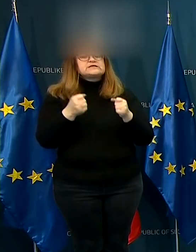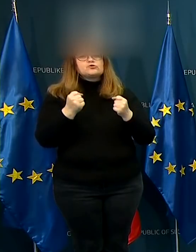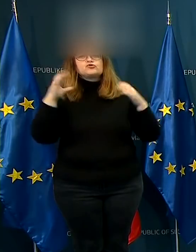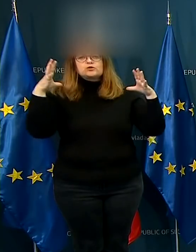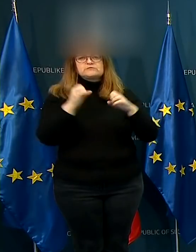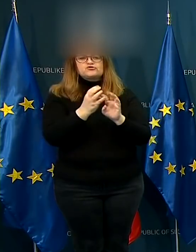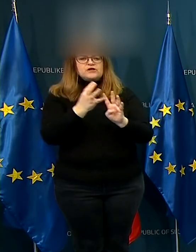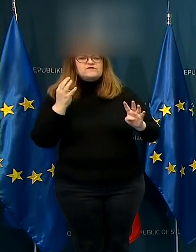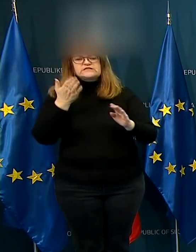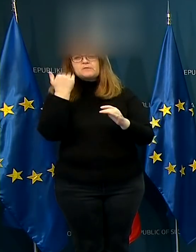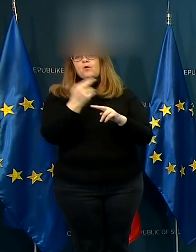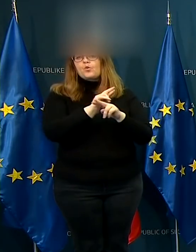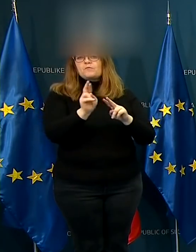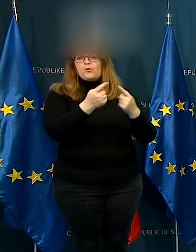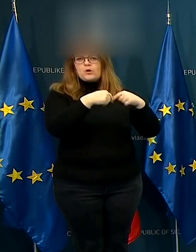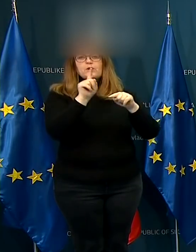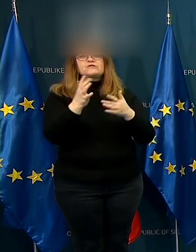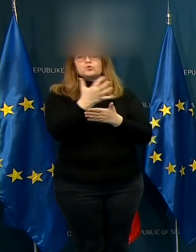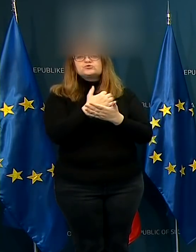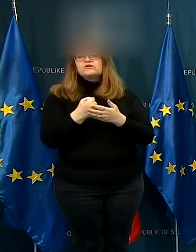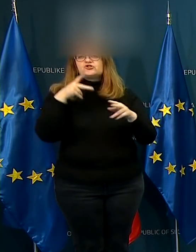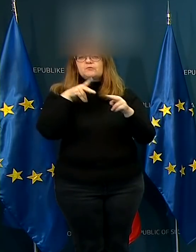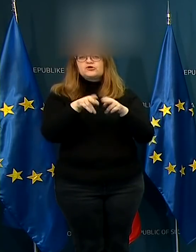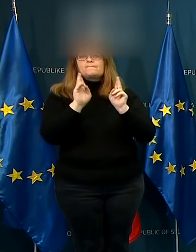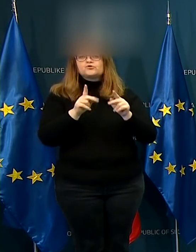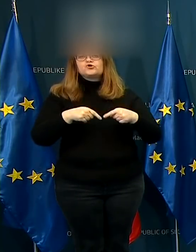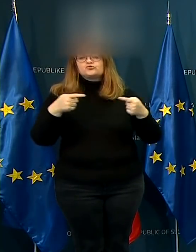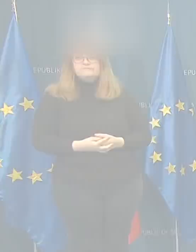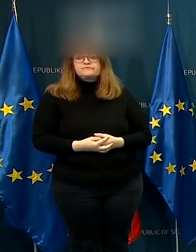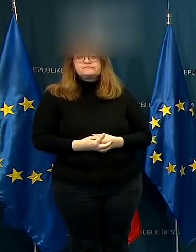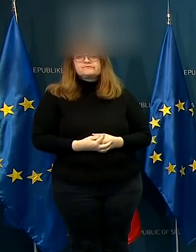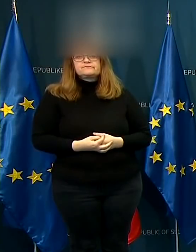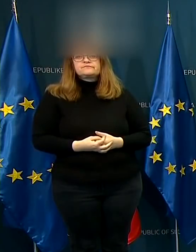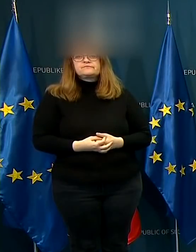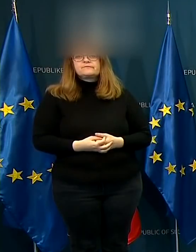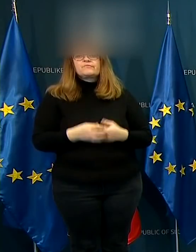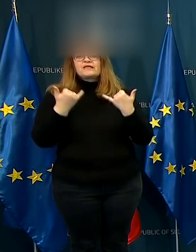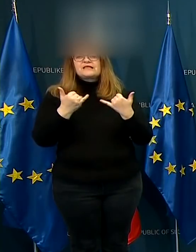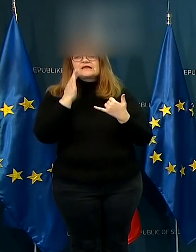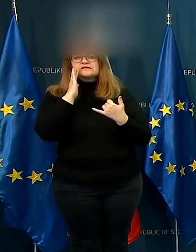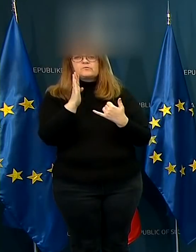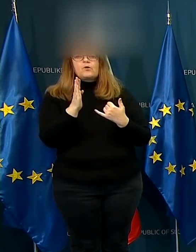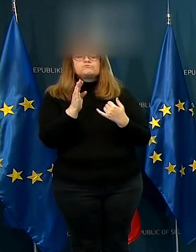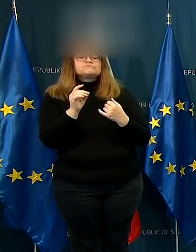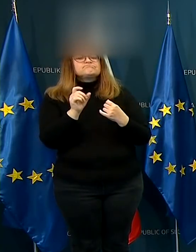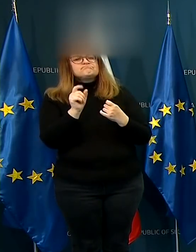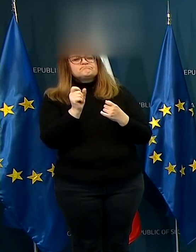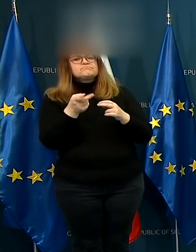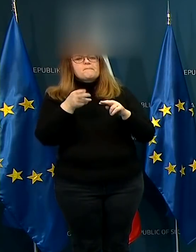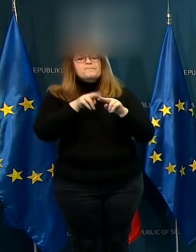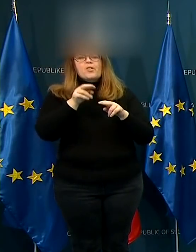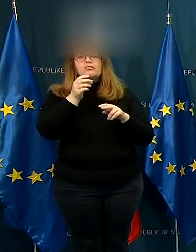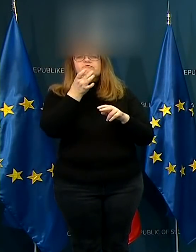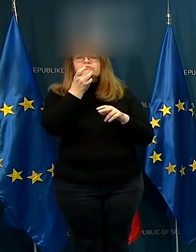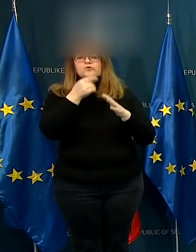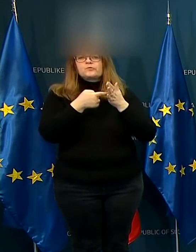zmanjšali vrste pred upravnimi enotami in uspešno preprečili možnost širjenja okužbe. Danes bom sicer nekoliko podrobneje